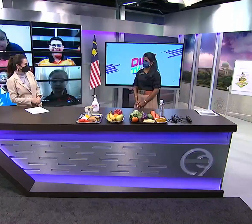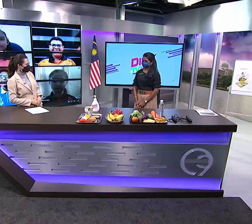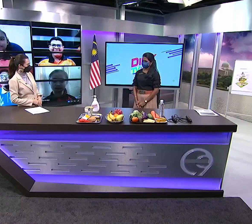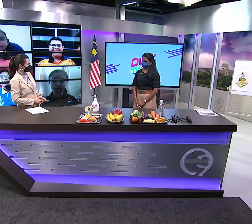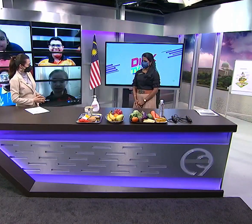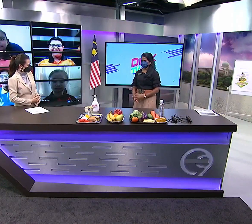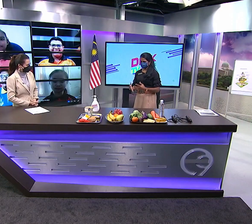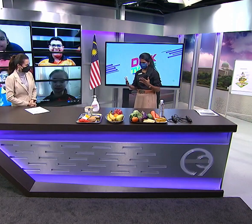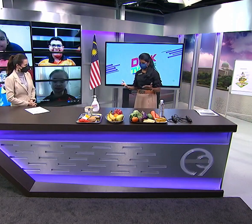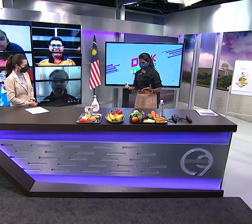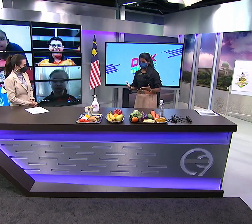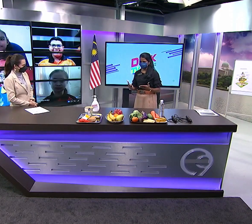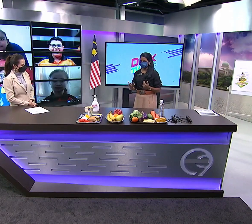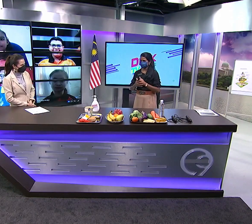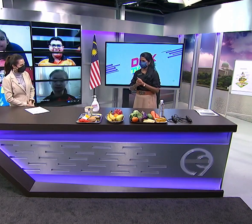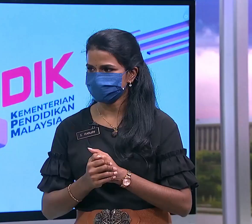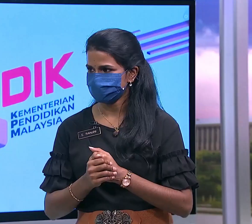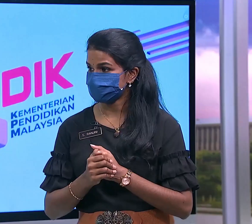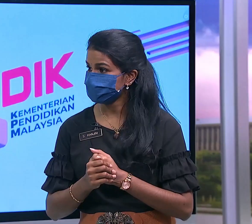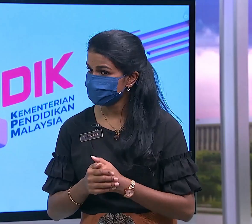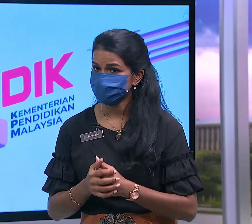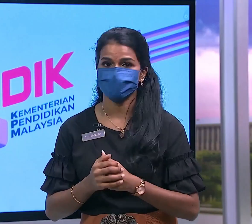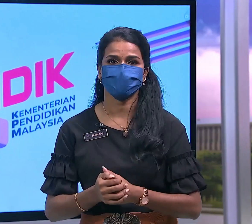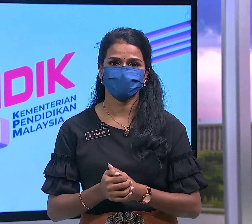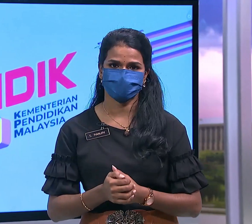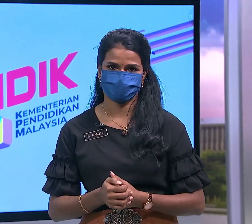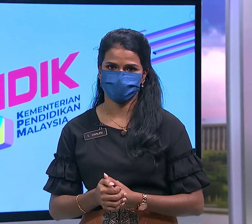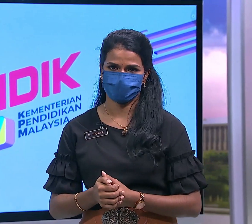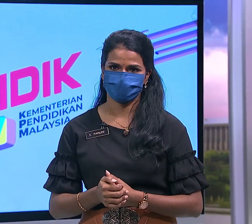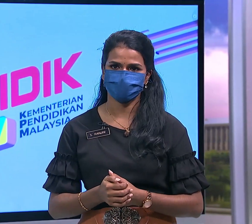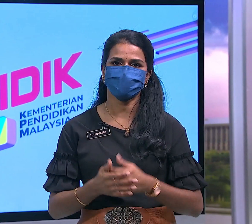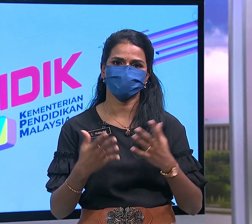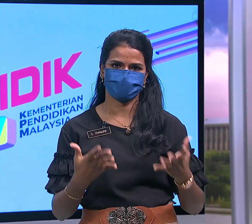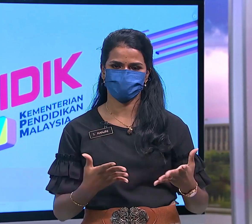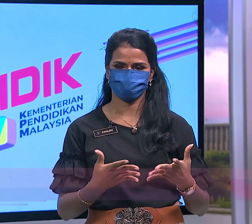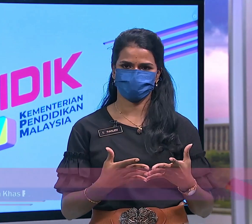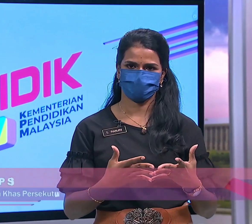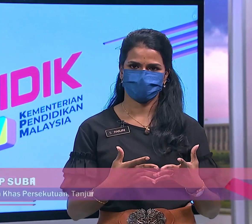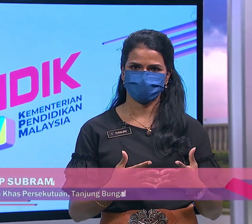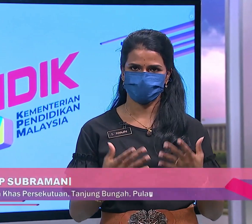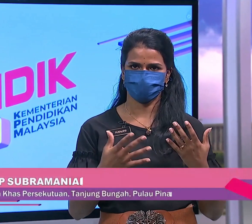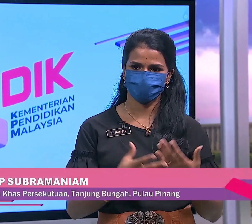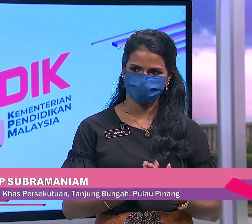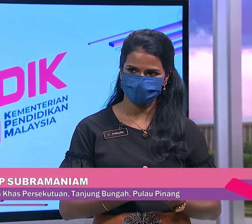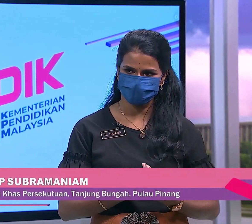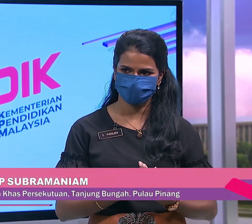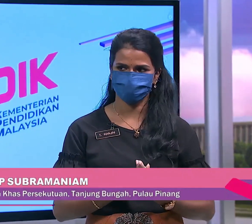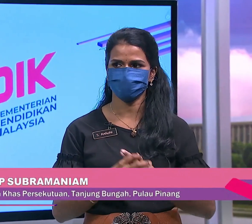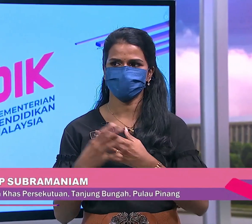cikgu? Kita akan belajar tentang gaya hidup sihat dan selamat dengan lebih lanjut bersama murid-murid dan juga bersama